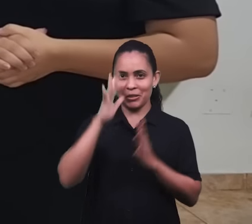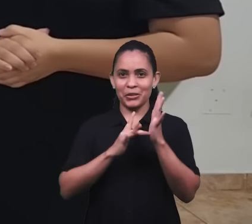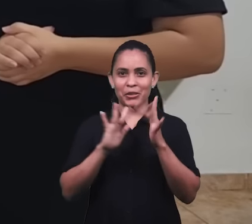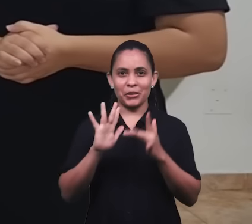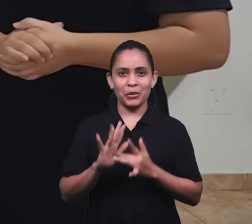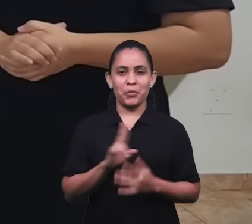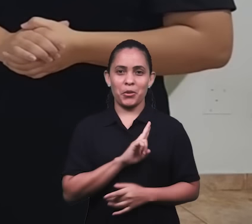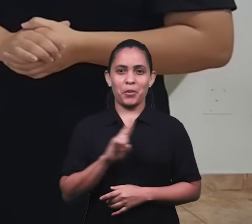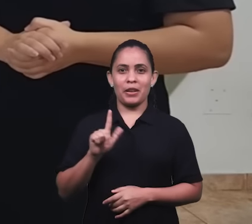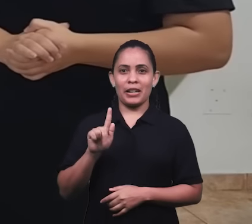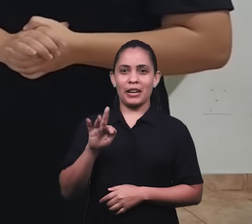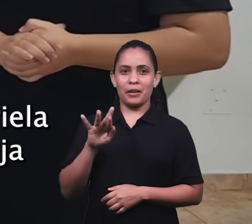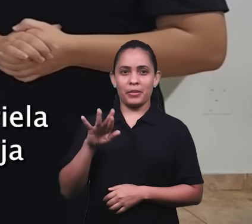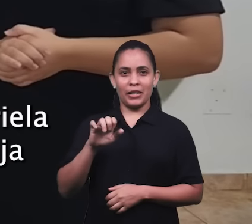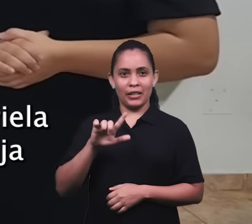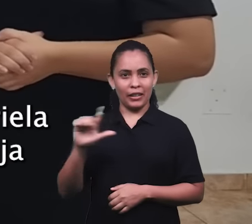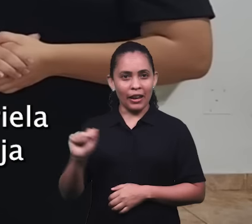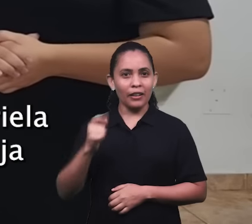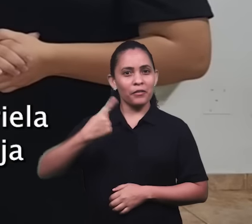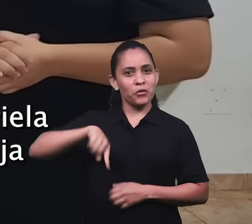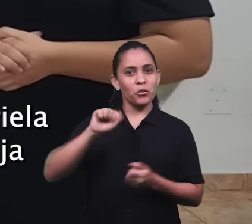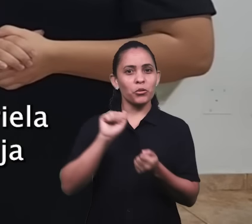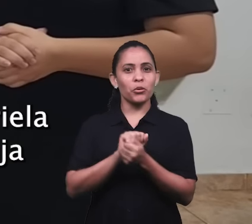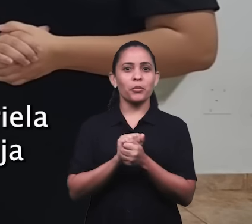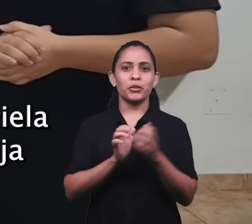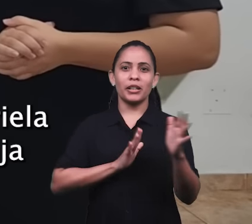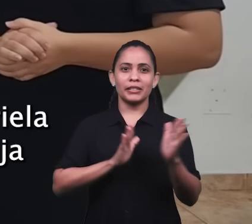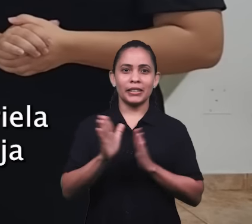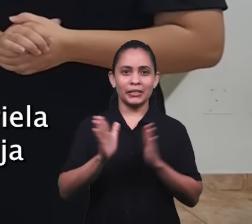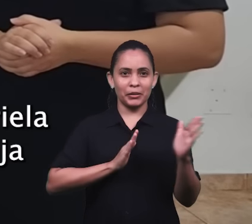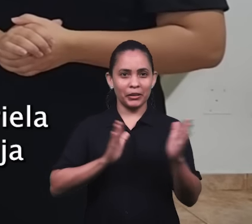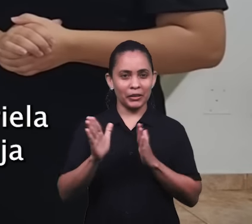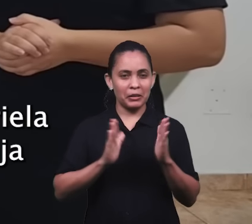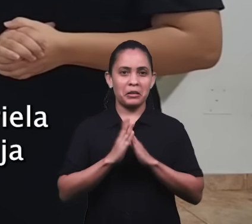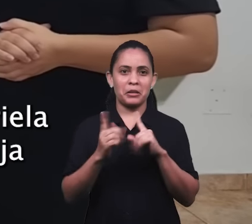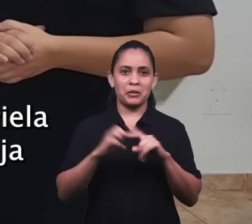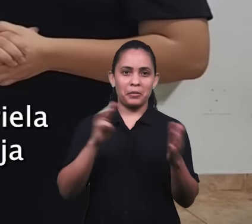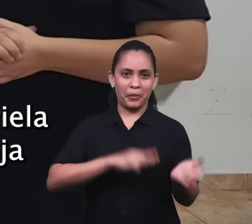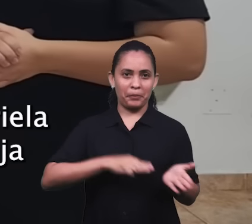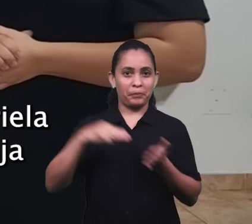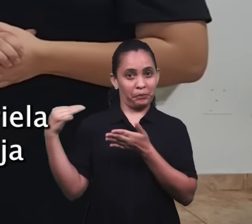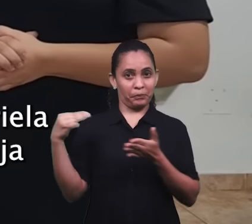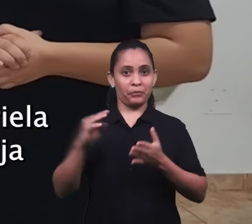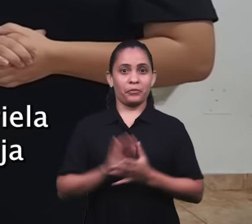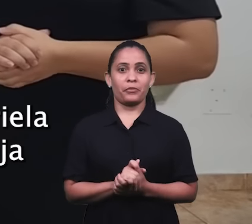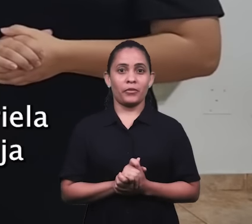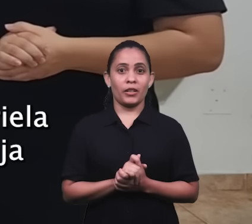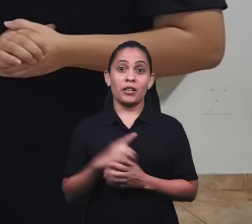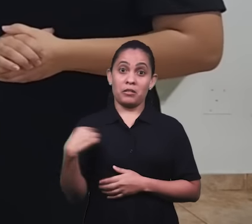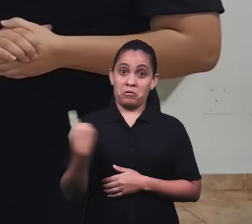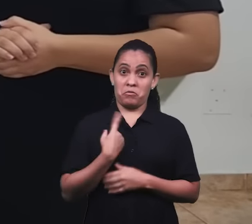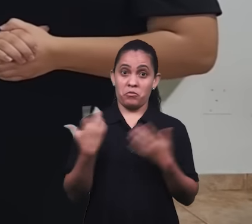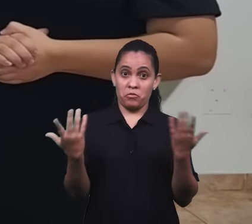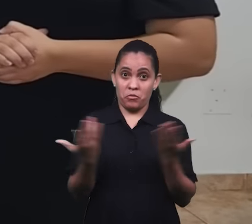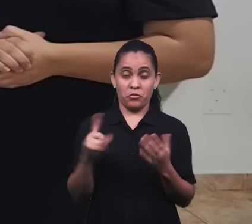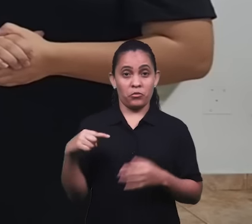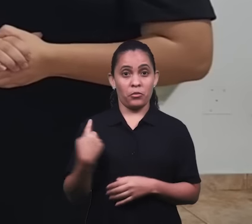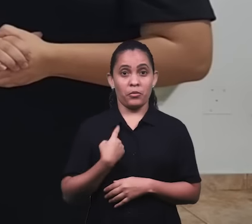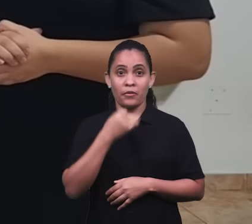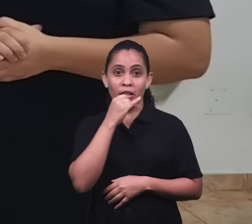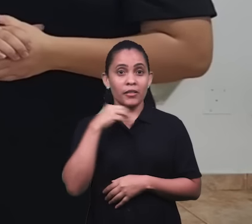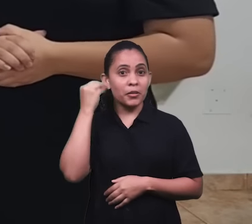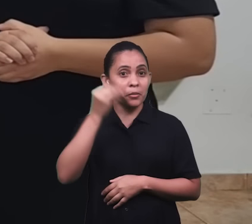La paz del Señor Jesús, hermanos, mi nombre es Gabriela y formo parte del grupo de intérpretes de asistencia al sordo de la Iglesia Central de Santa Cruz, Bolivia. En esta ocasión le